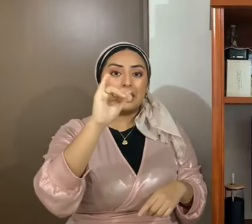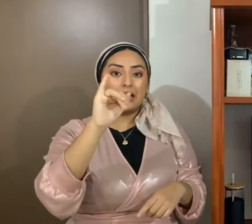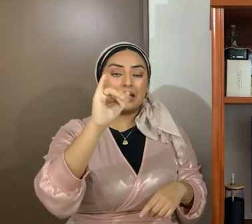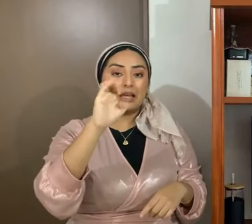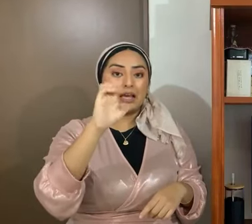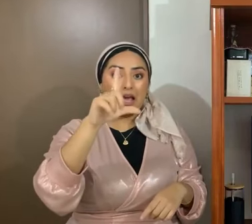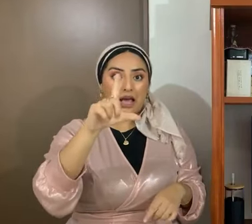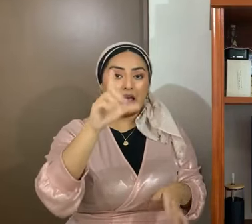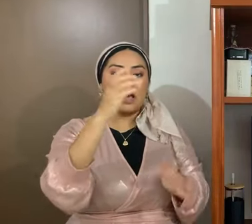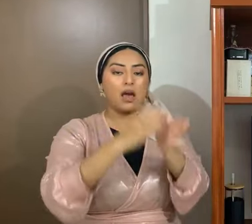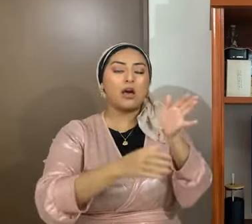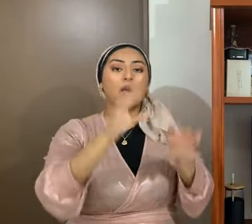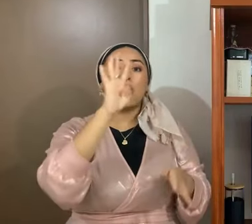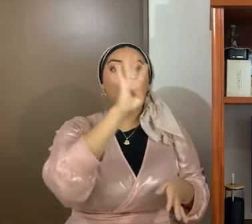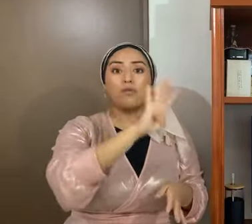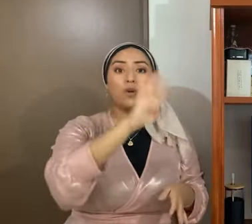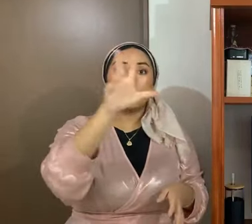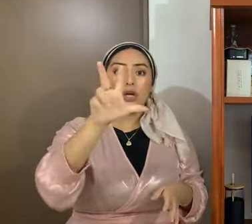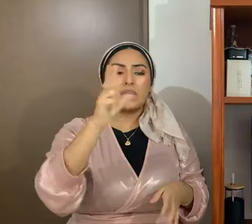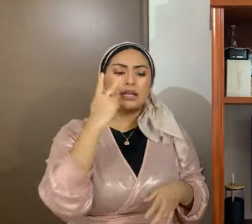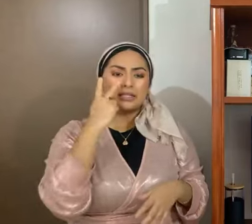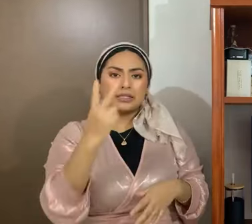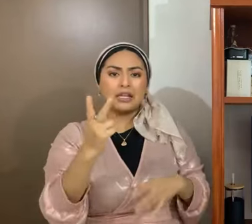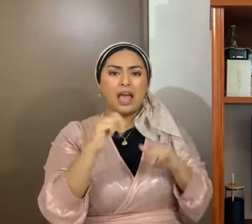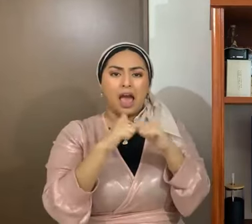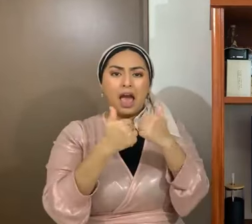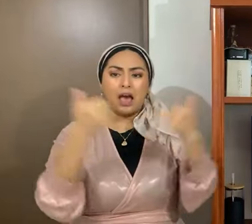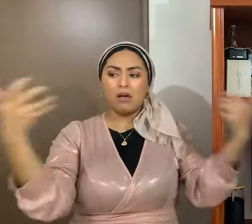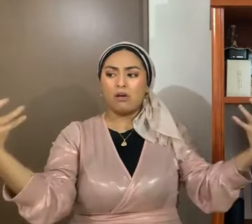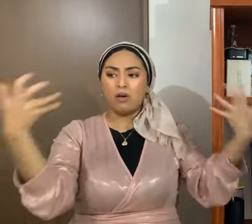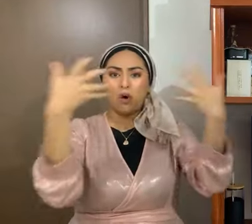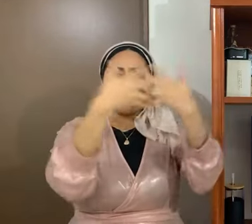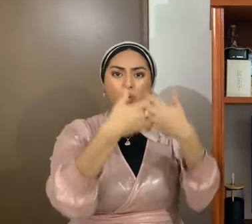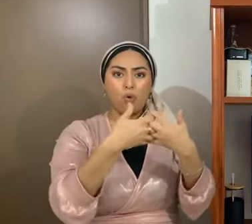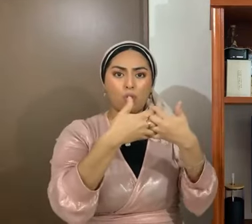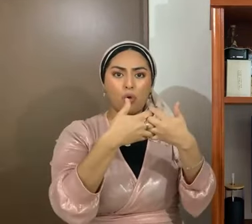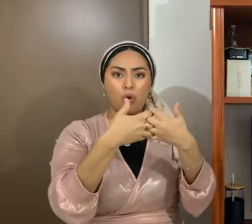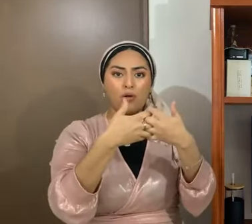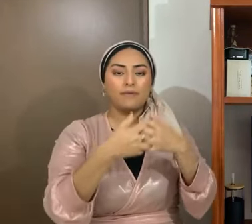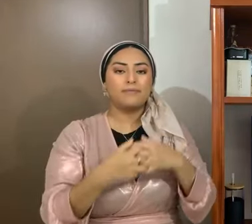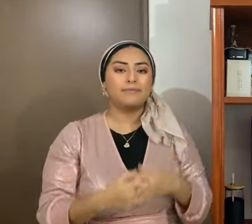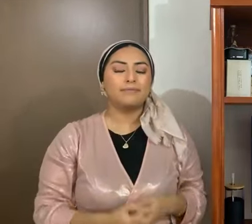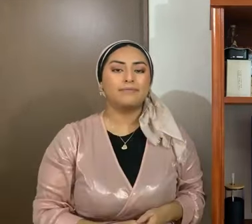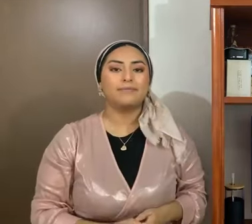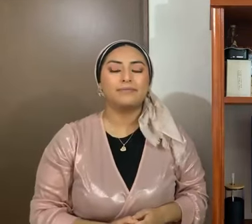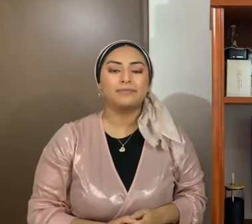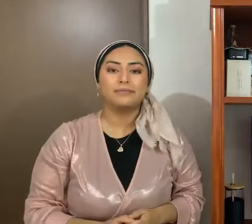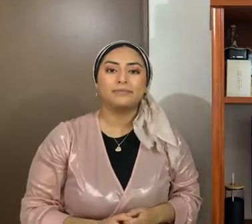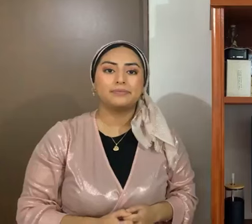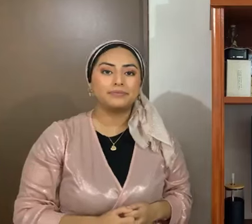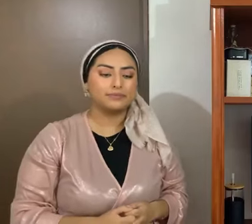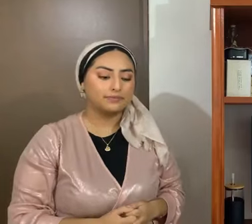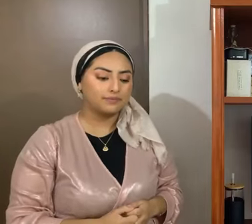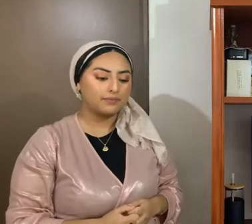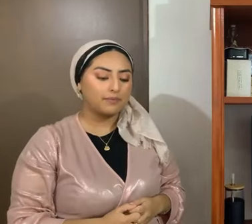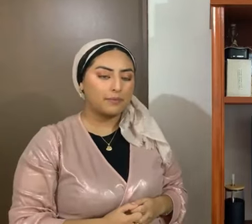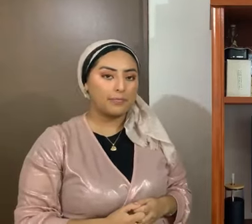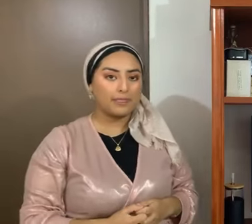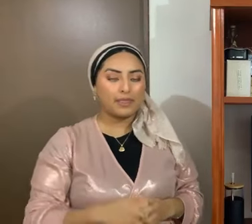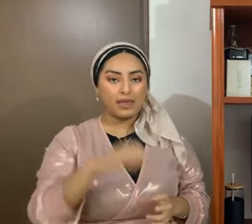un capítulo 43, para ver qué tienen en común o dónde se unen la parashá y la